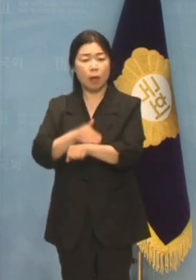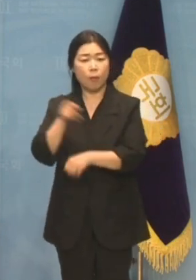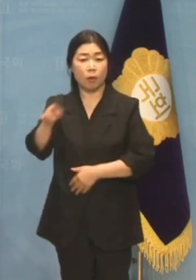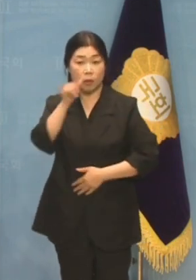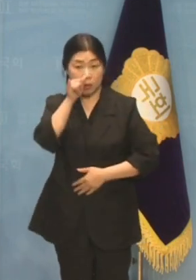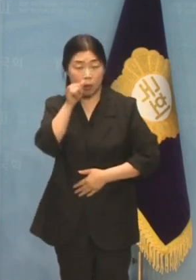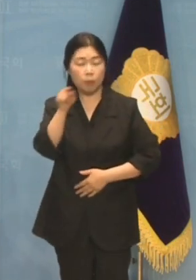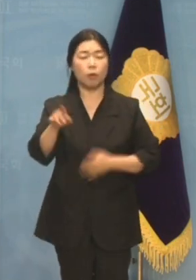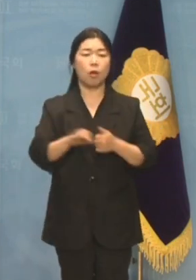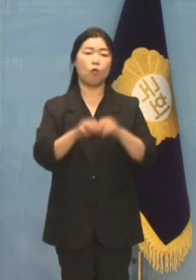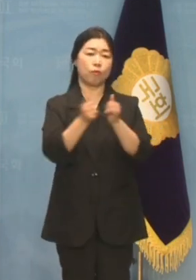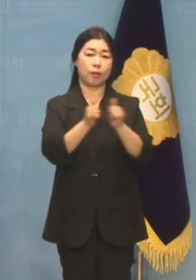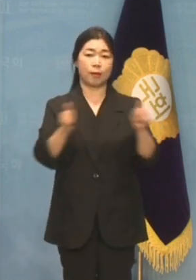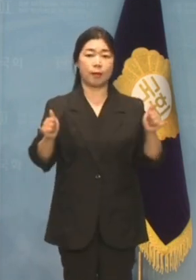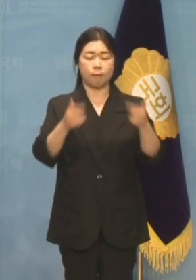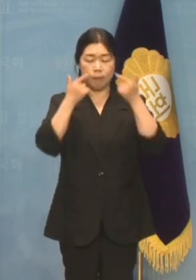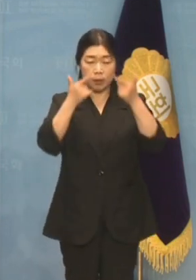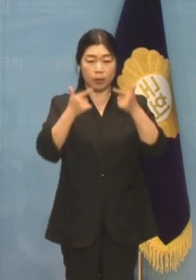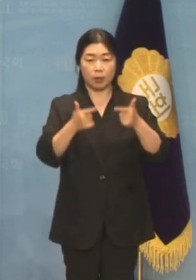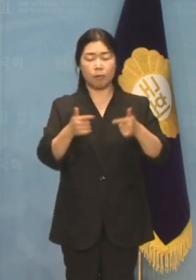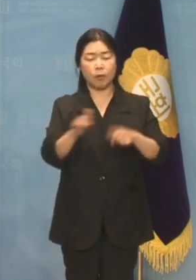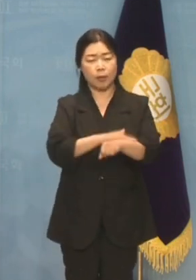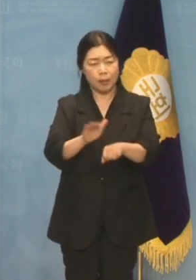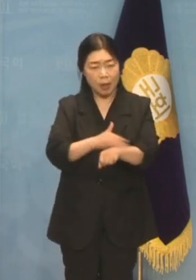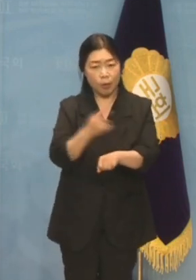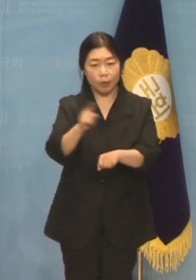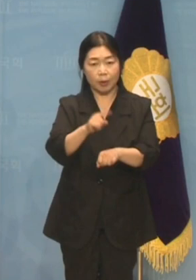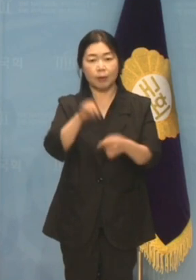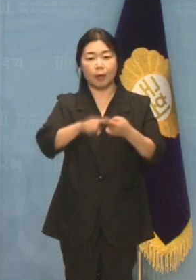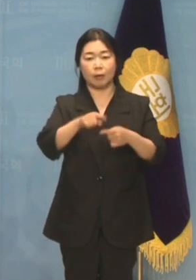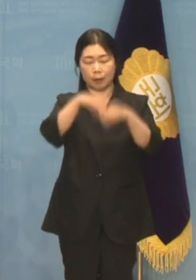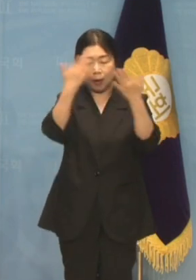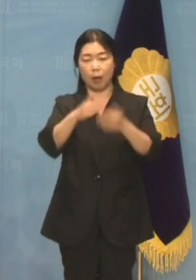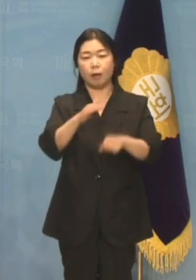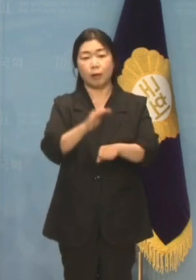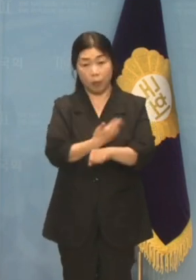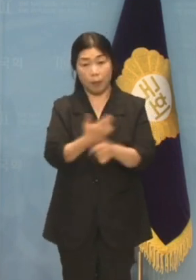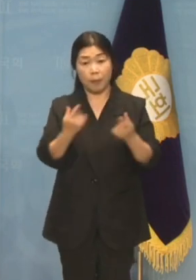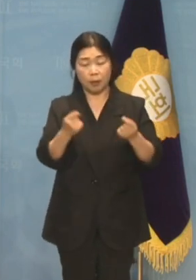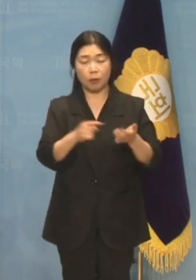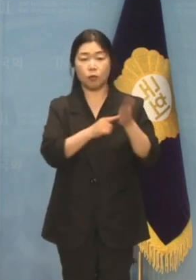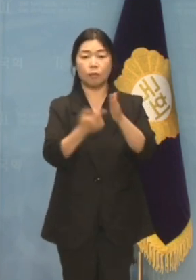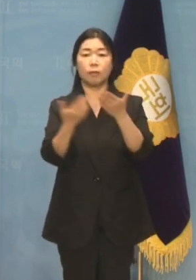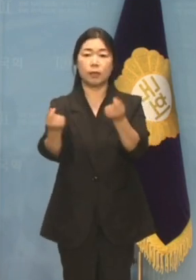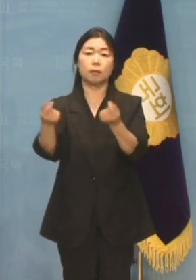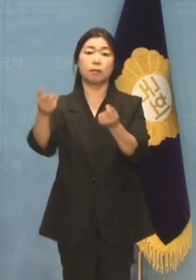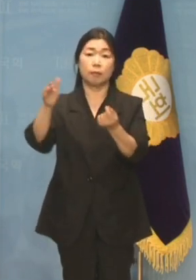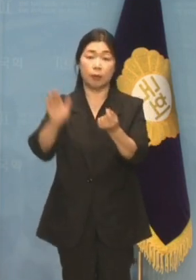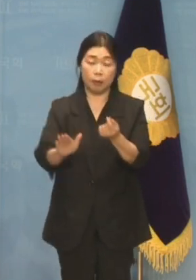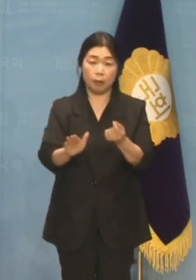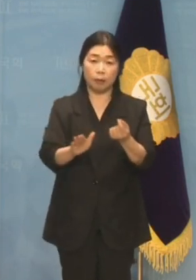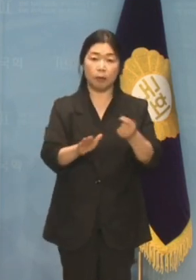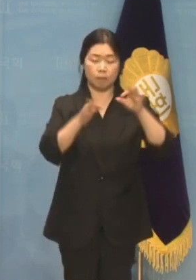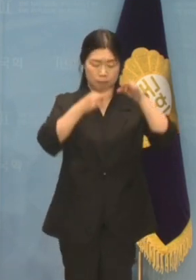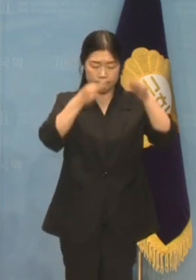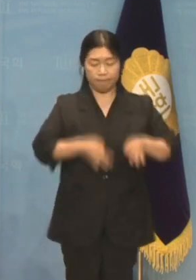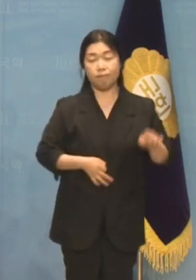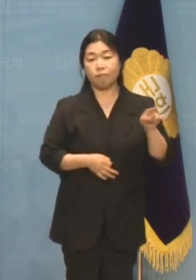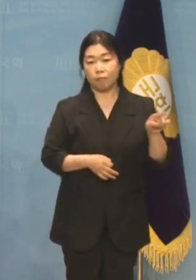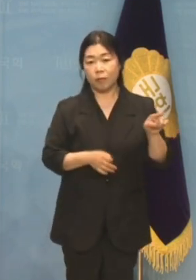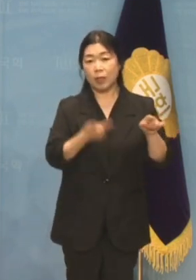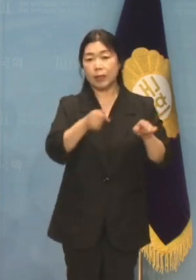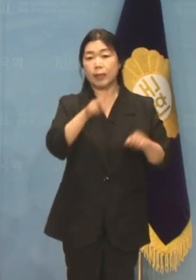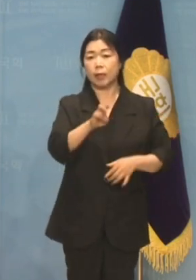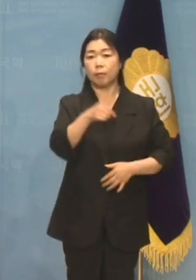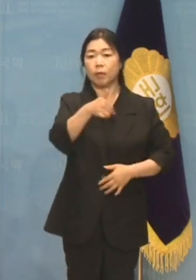있다면 국민들께 사실관계를 명확히 밝히고 100번 사죄함이 마땅합니다. 하지만 법꾸라지